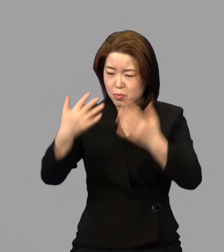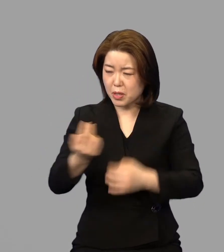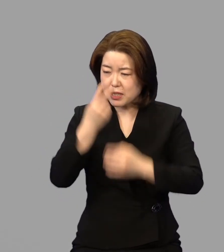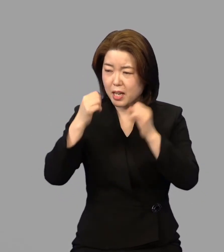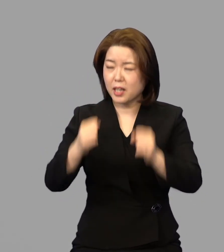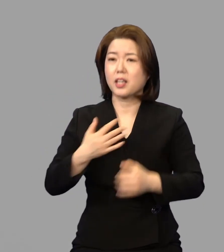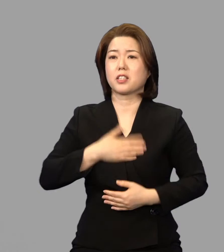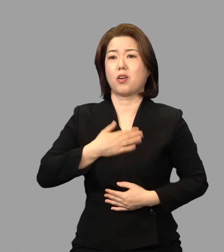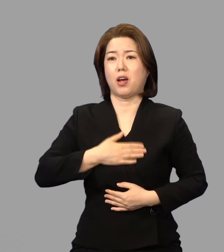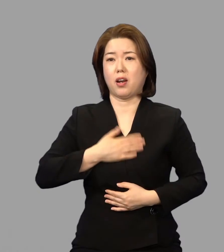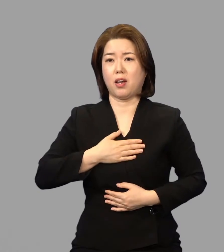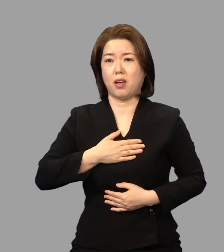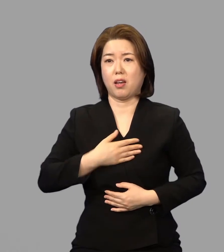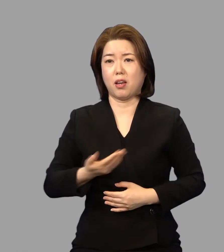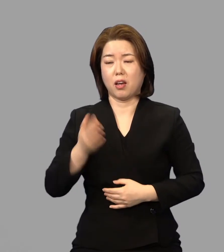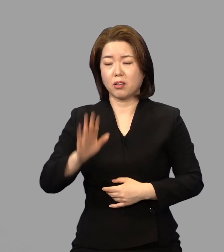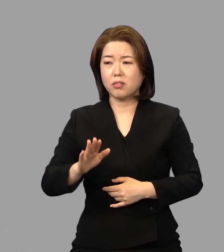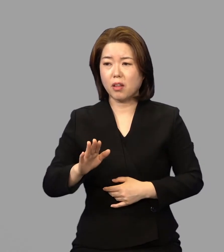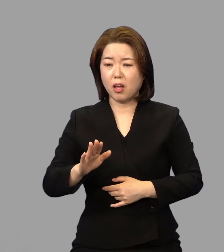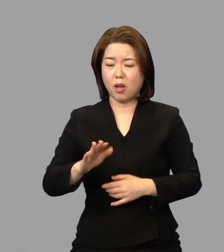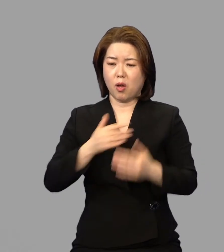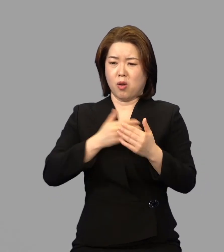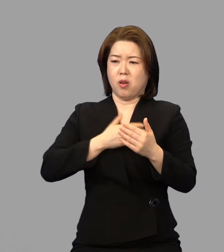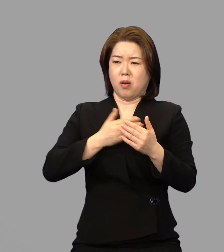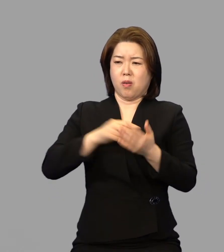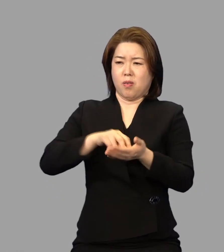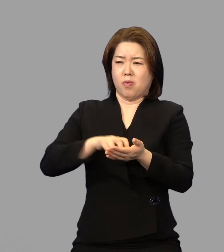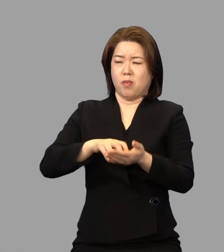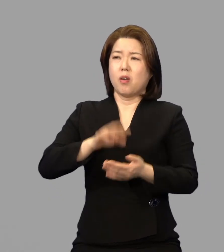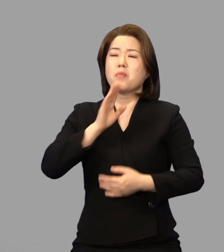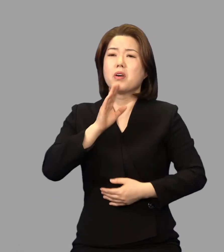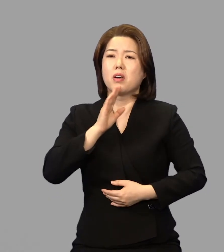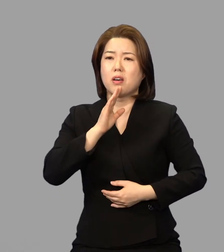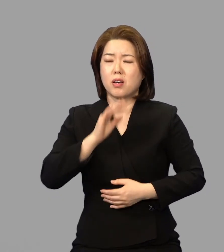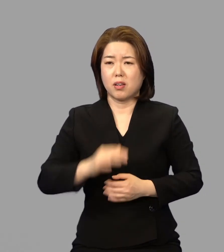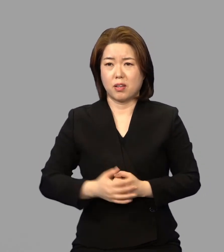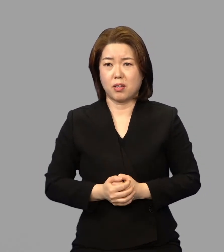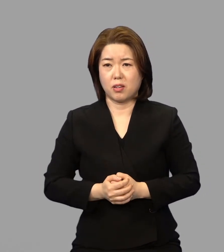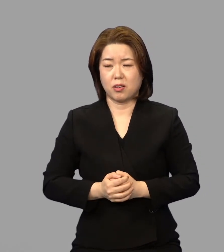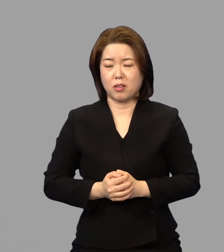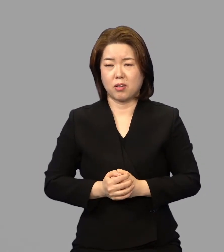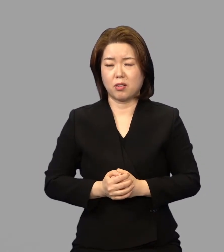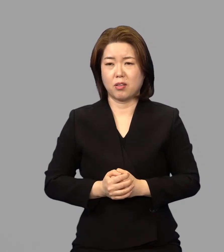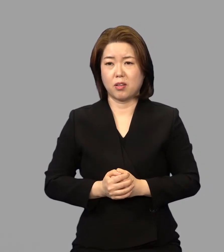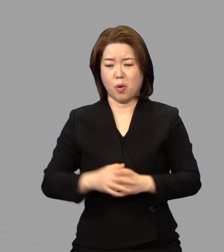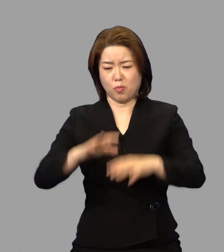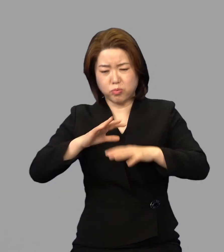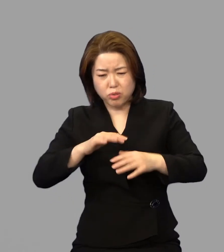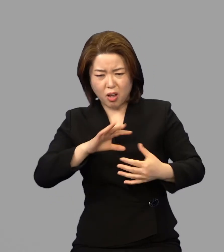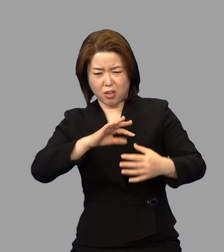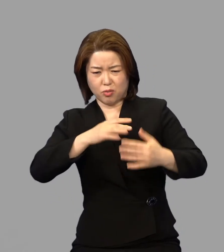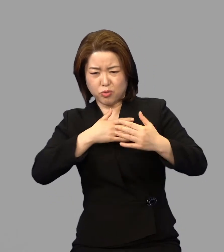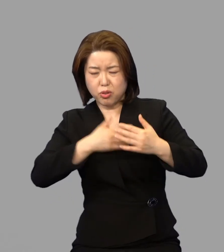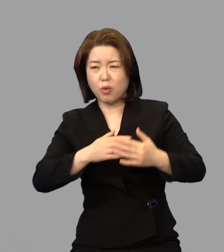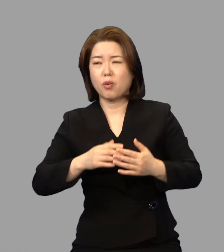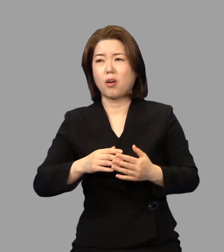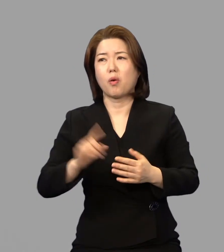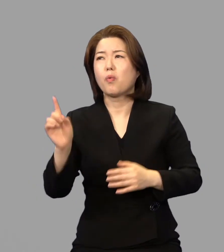되니까. 그런데 무서운 걸 어떻게 해요? 무서운 걸. 두려운 걸 어떻게 하냐고.